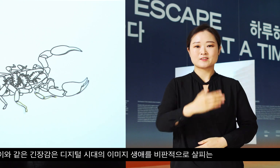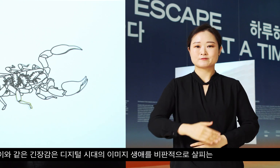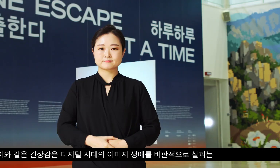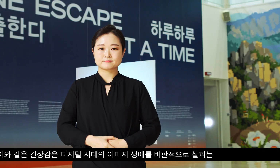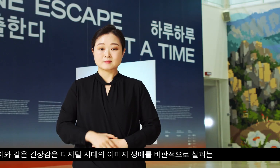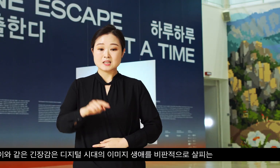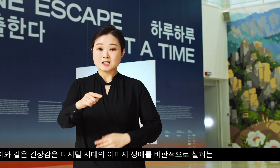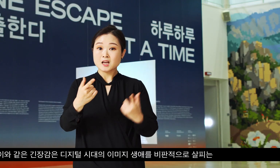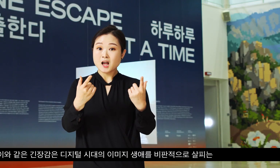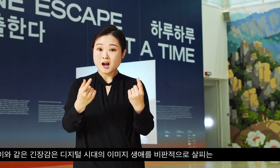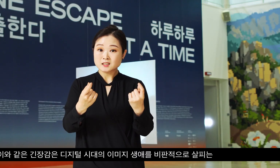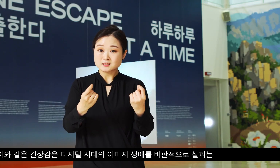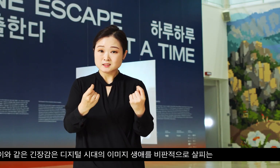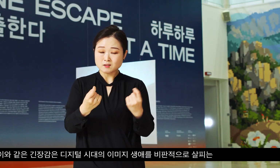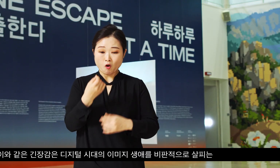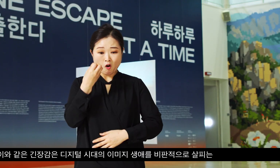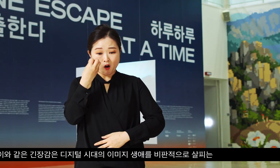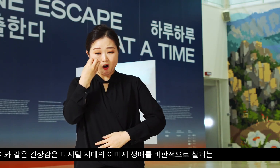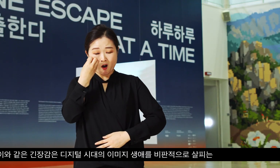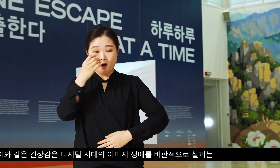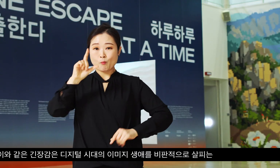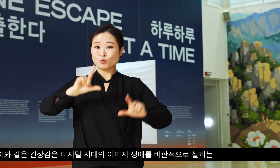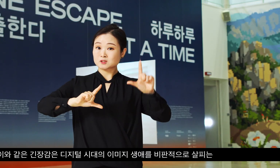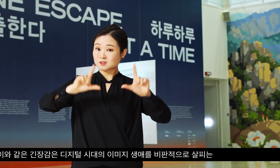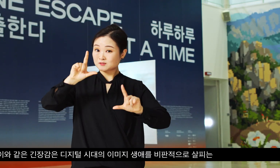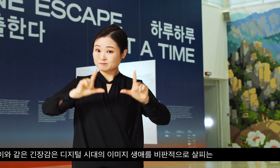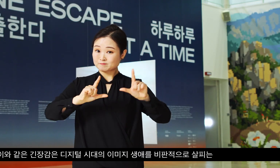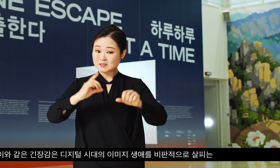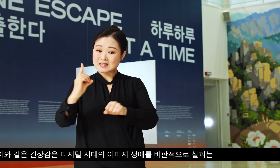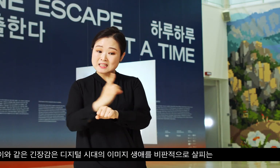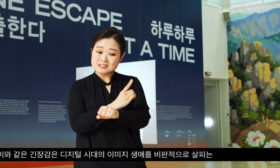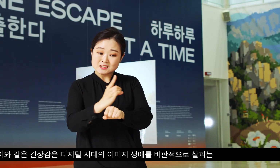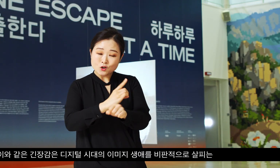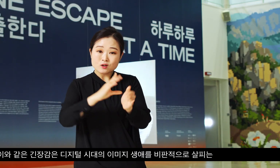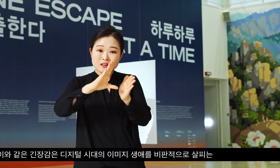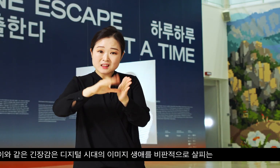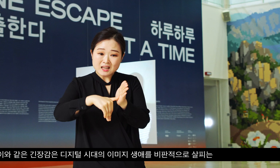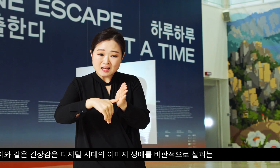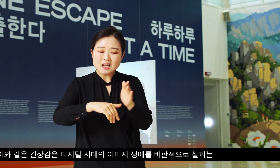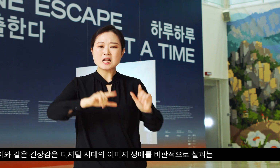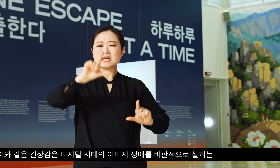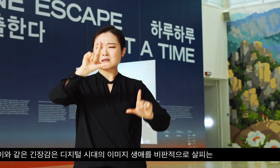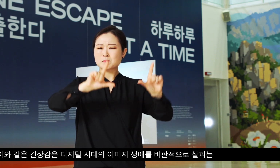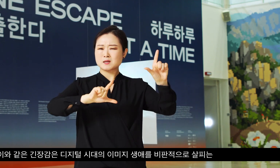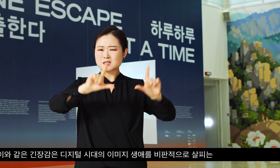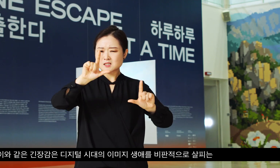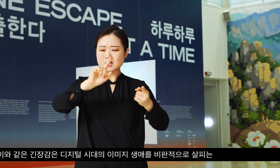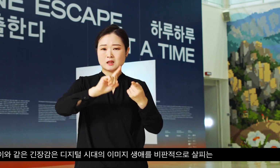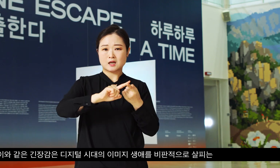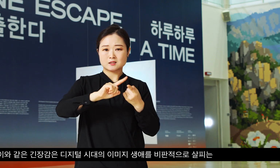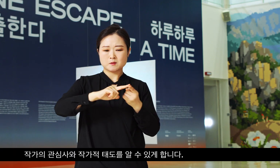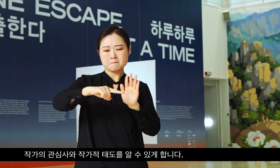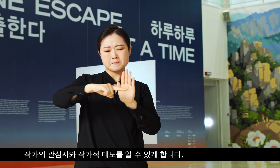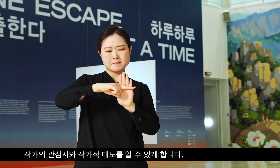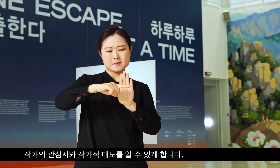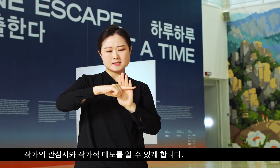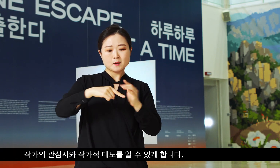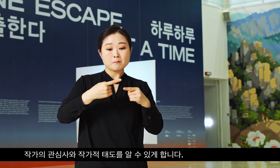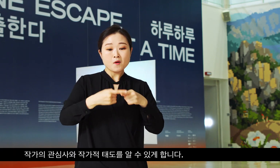이와 같은 긴장감은 디지털 시대의 이미지 생애를 비판적으로 살피는 작가의